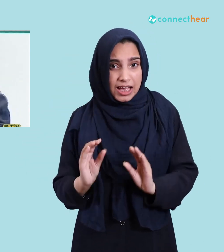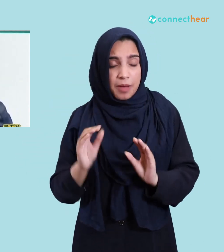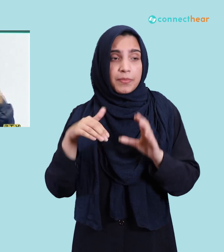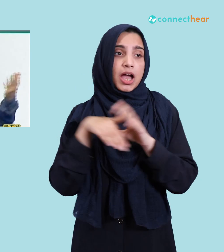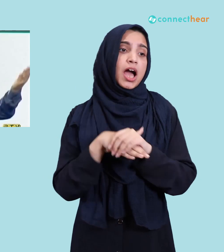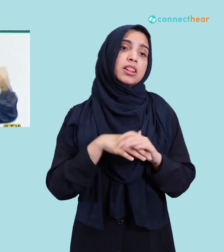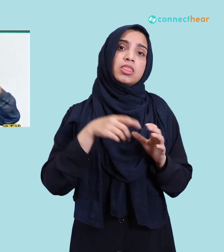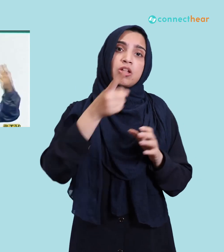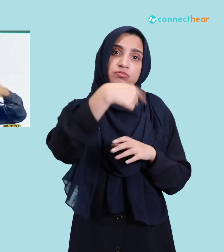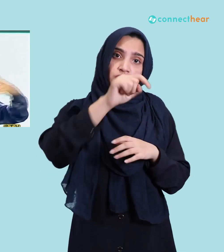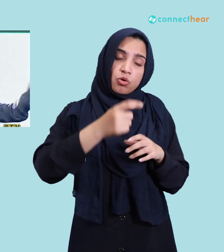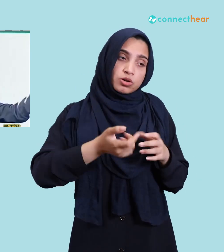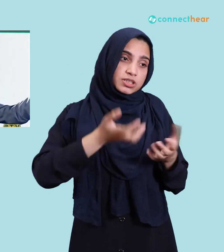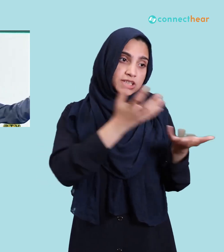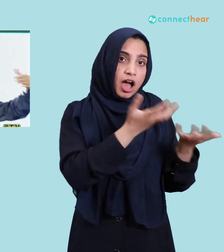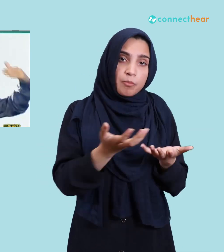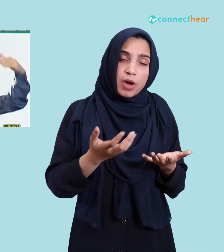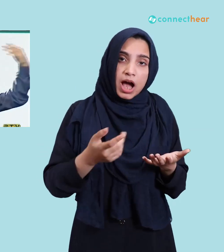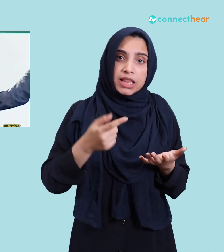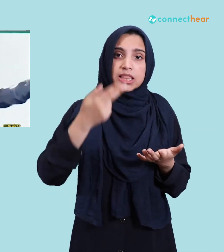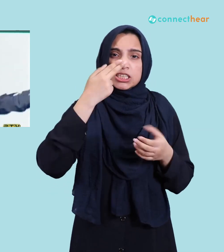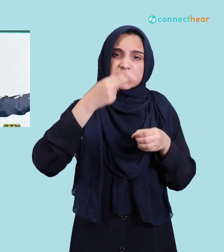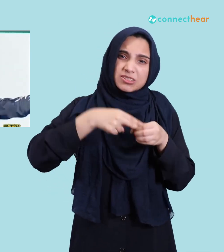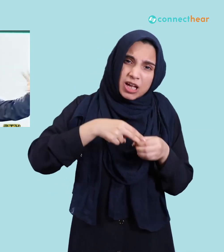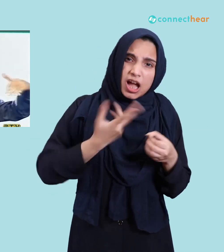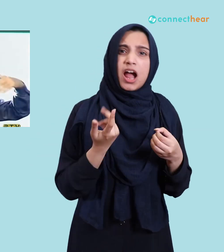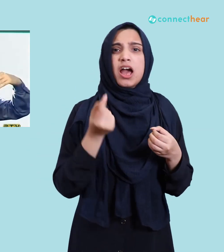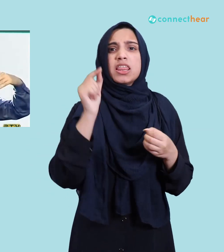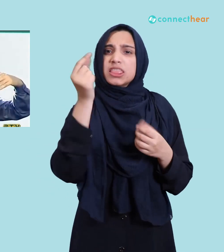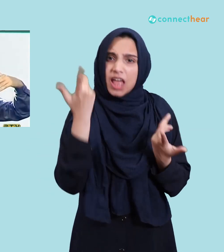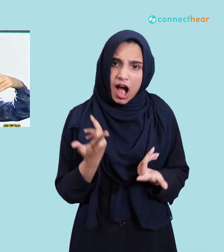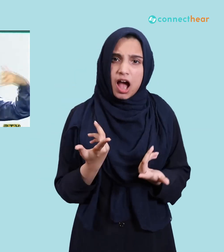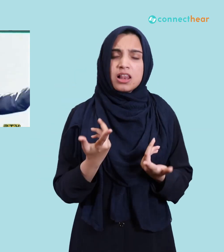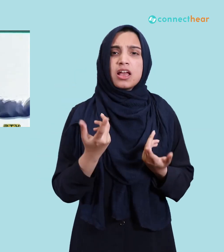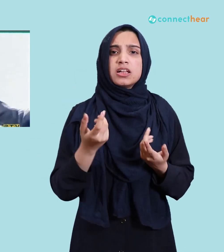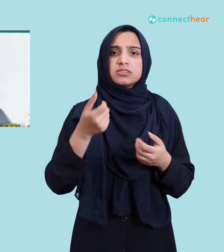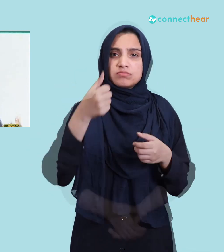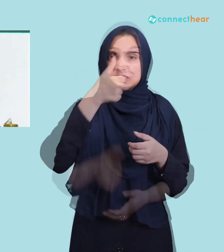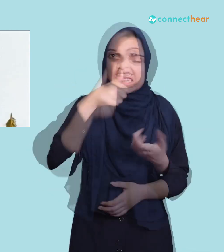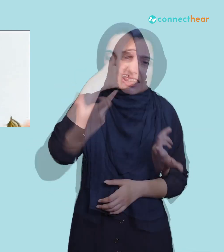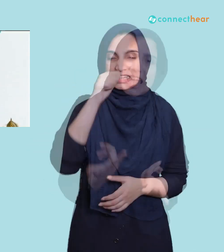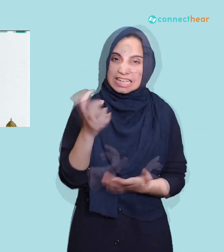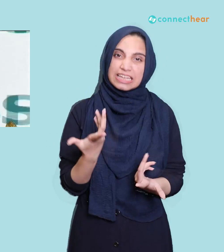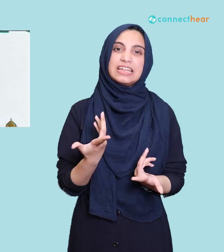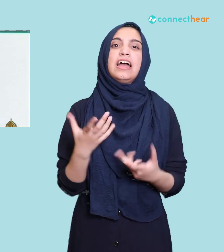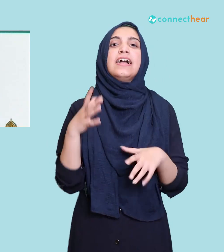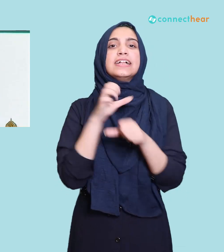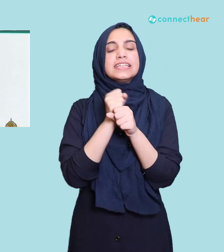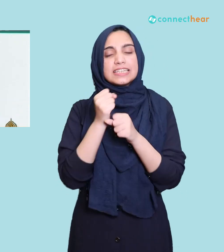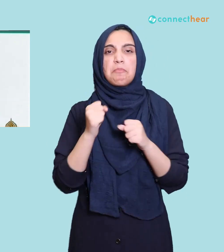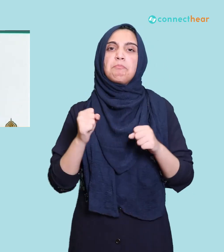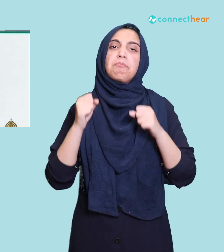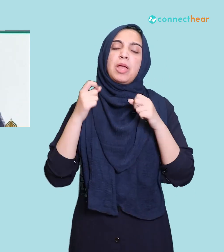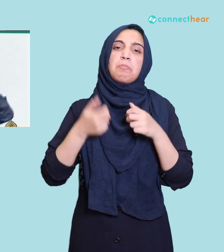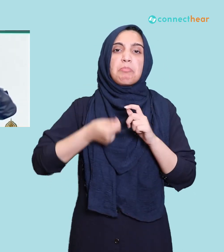ساری امپورٹس، جو بھی بجلی، تیل، پٹرول، دالیں، گھی، یہ سب مہنگا ہو جاتا ہے. تو ملک میں